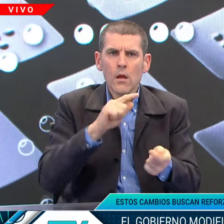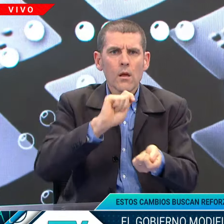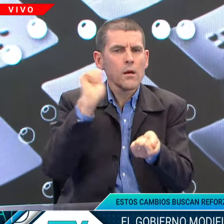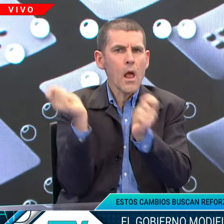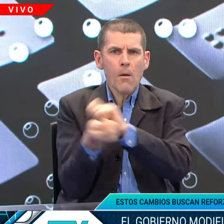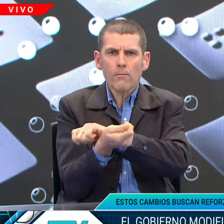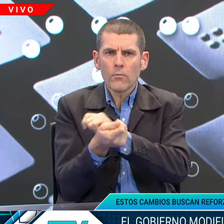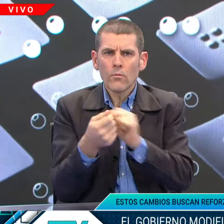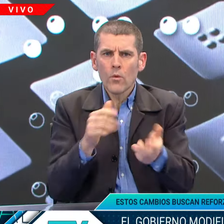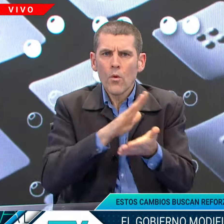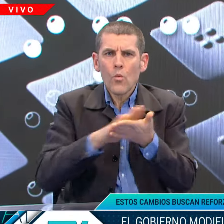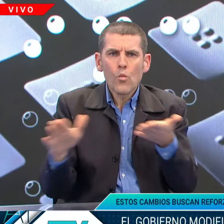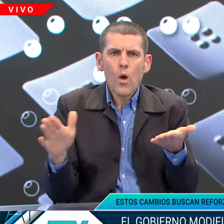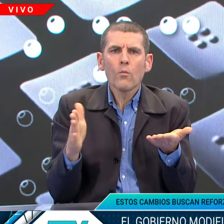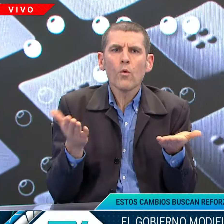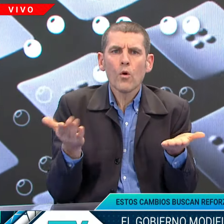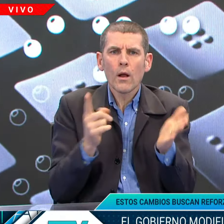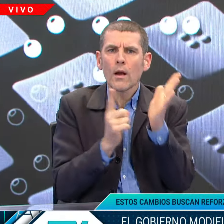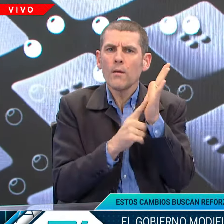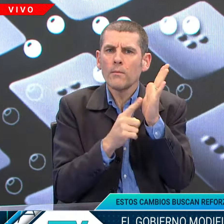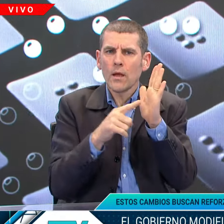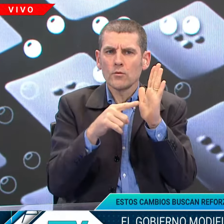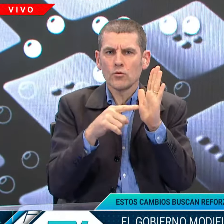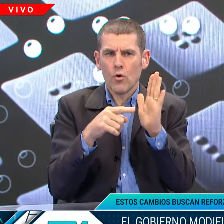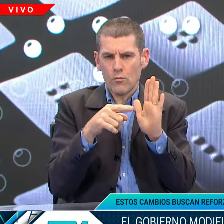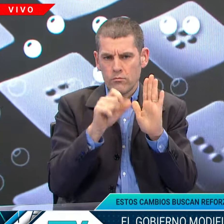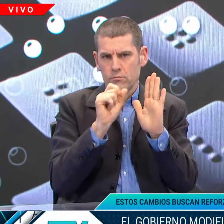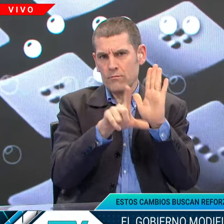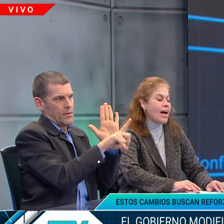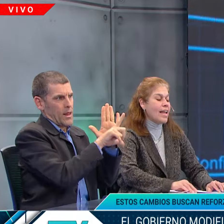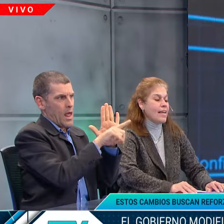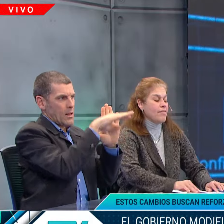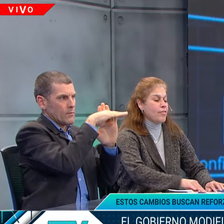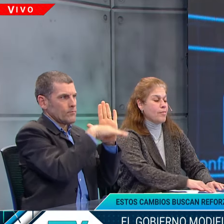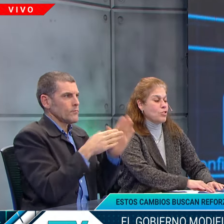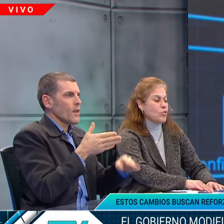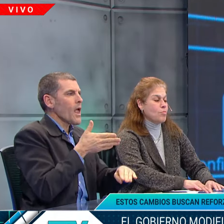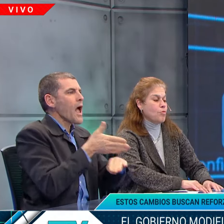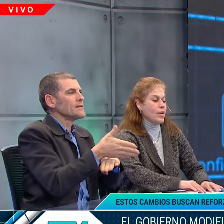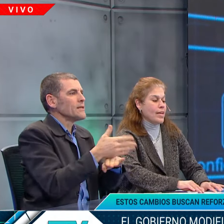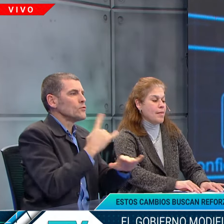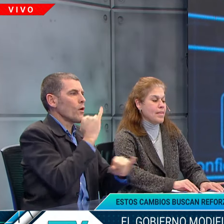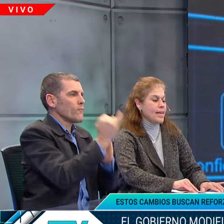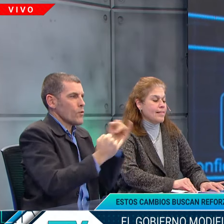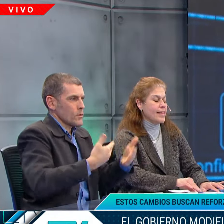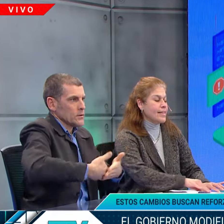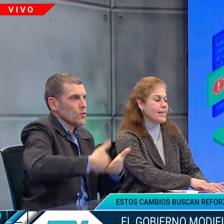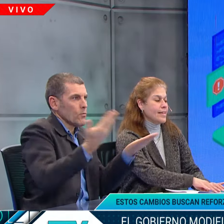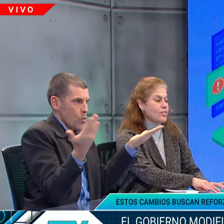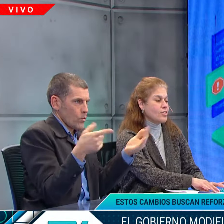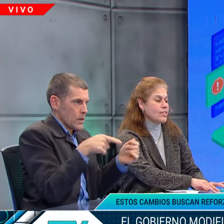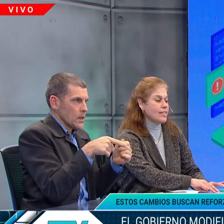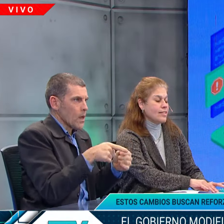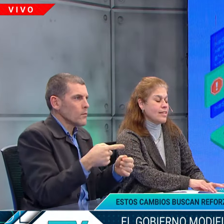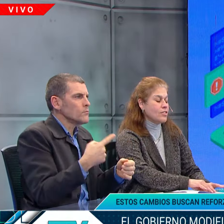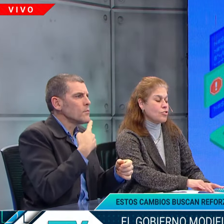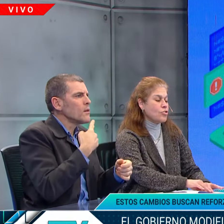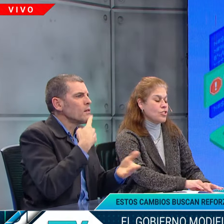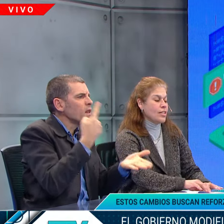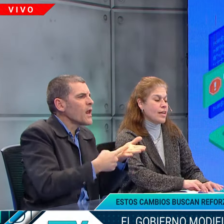en la reglamentación de la ley de acceso a la información pública mediante el decreto